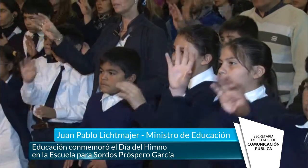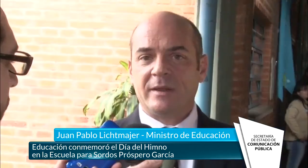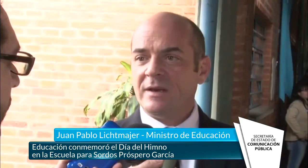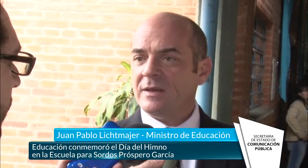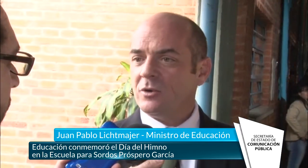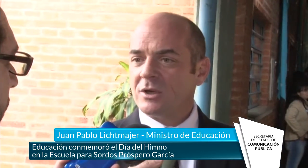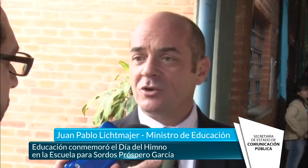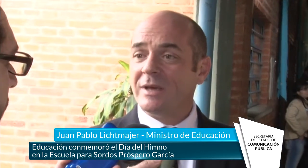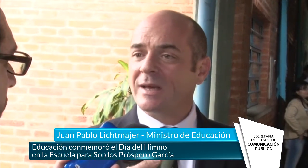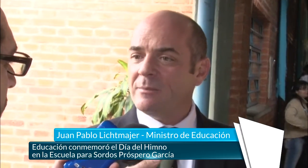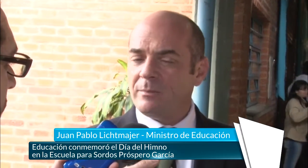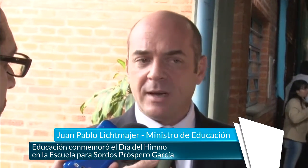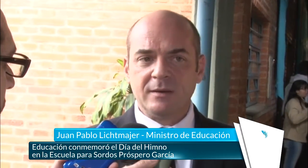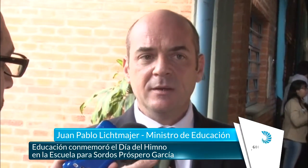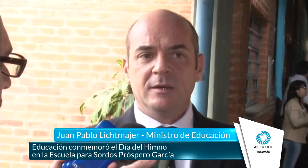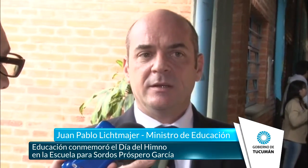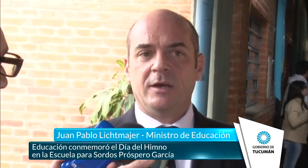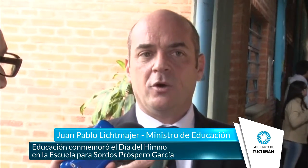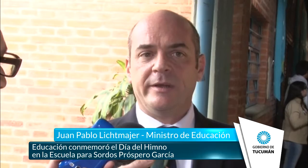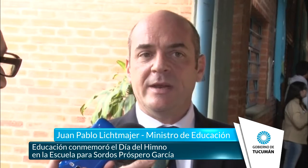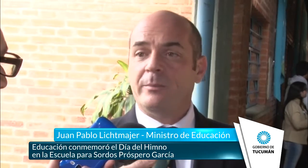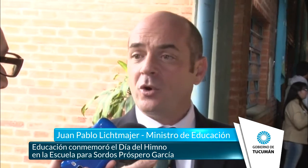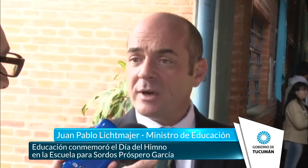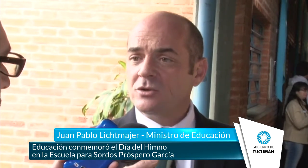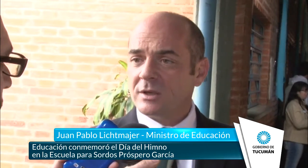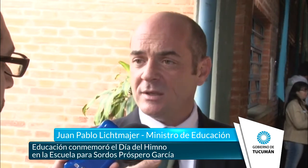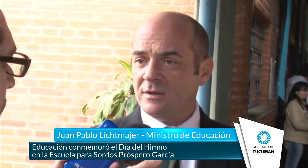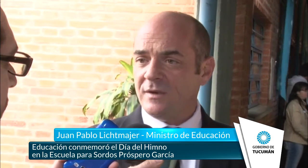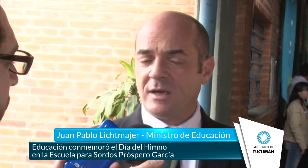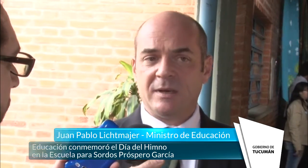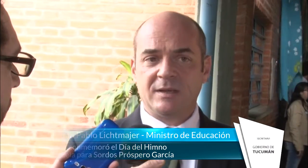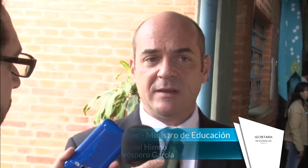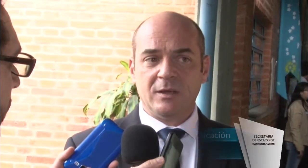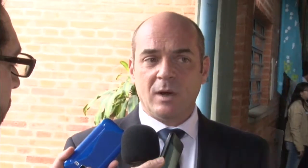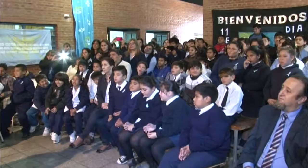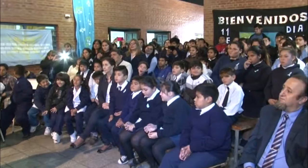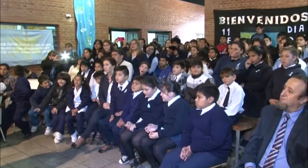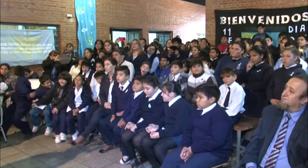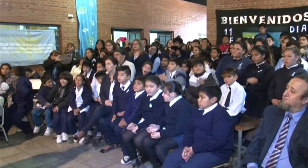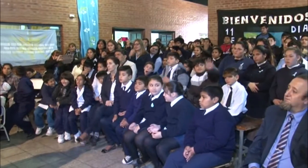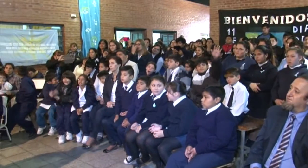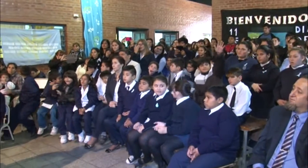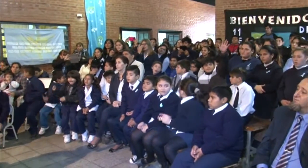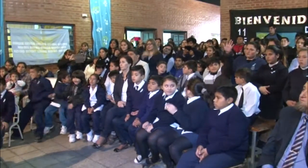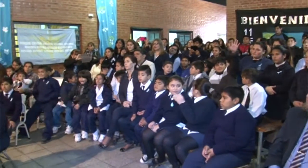verdadera demostración ejemplar del progreso que significa en materia de igualdad, en materia de inclusión, en materia de